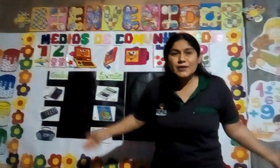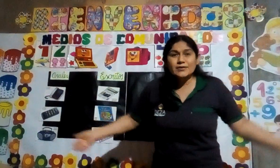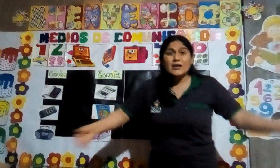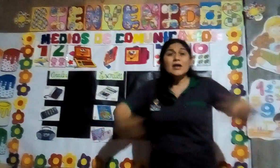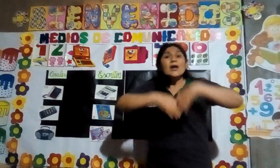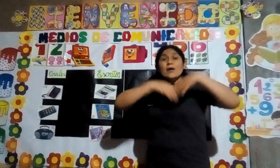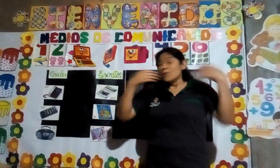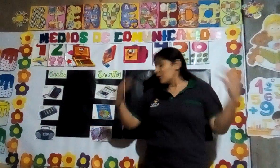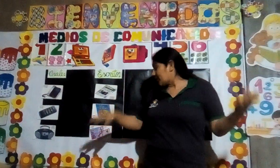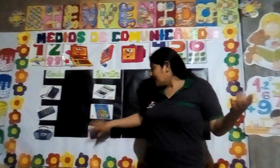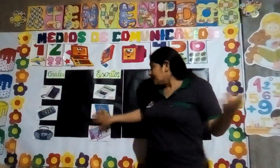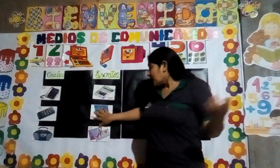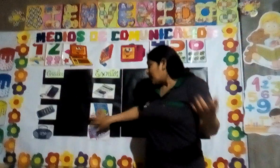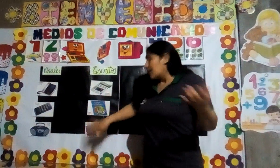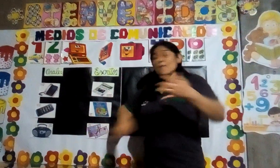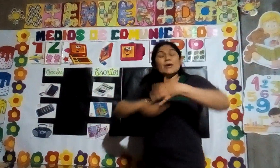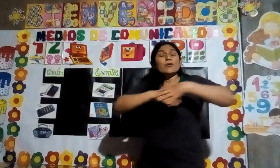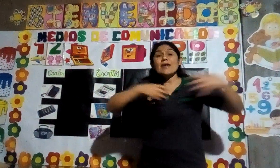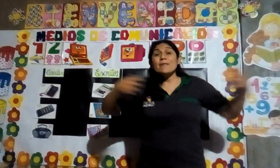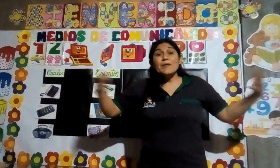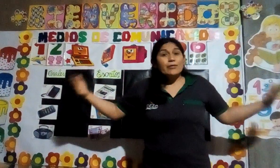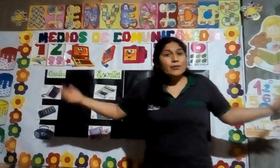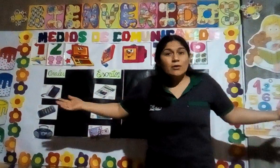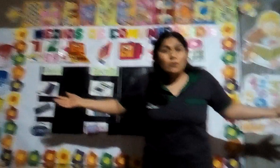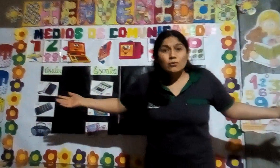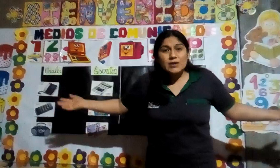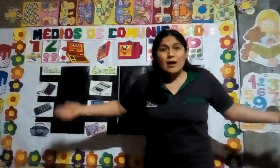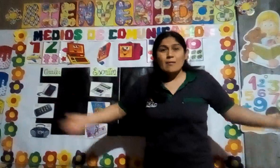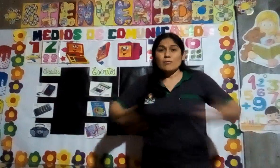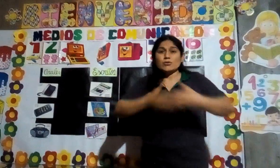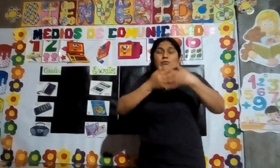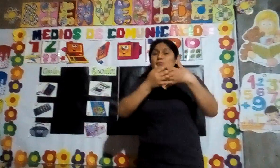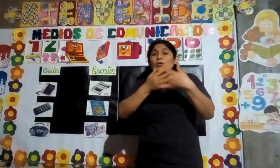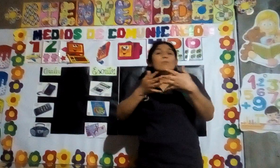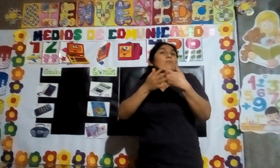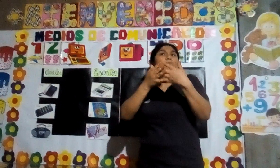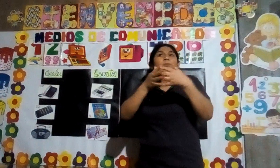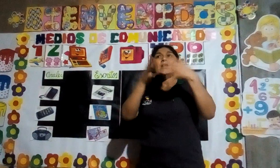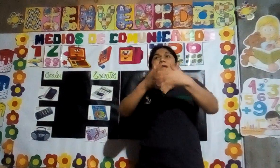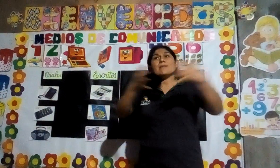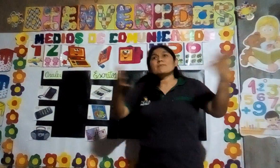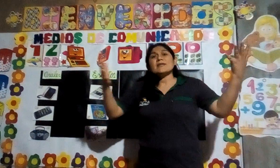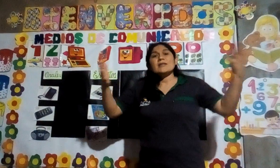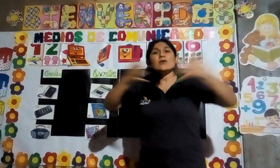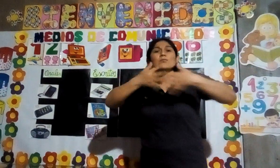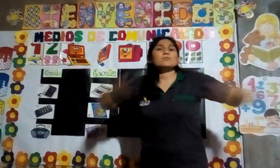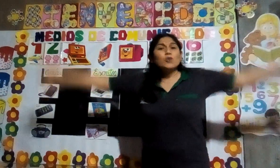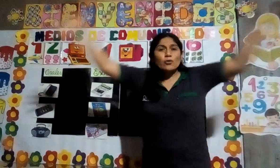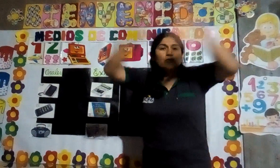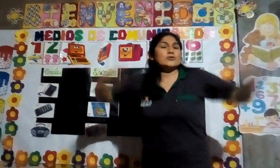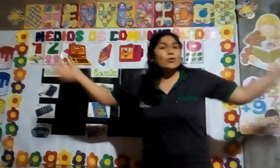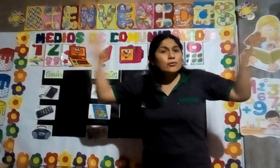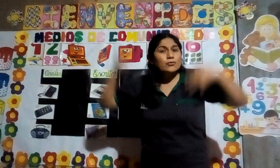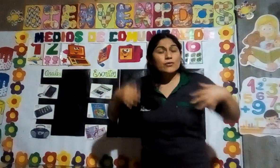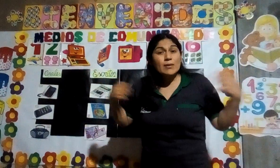importante, porque la mayoría de personas lo usábamos. En vez de decir como todos usábamos